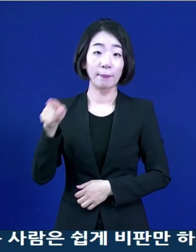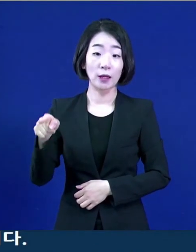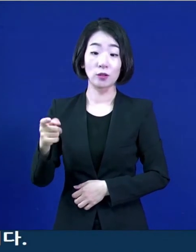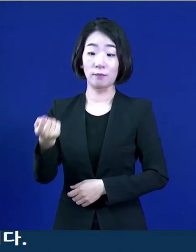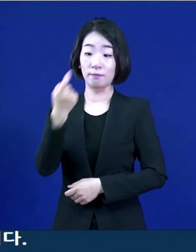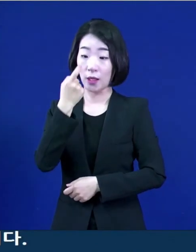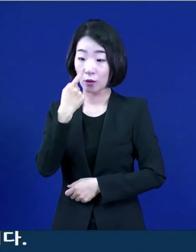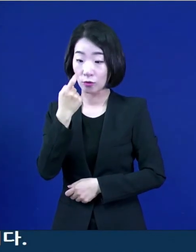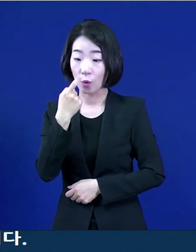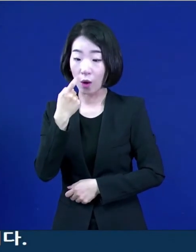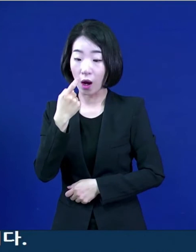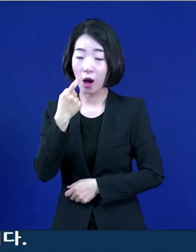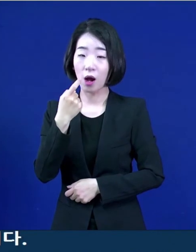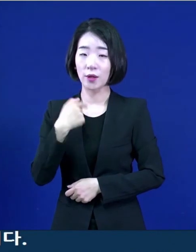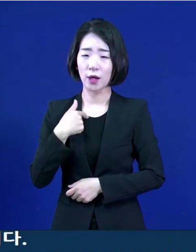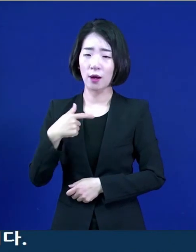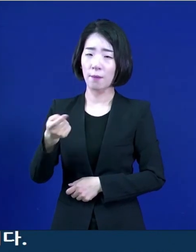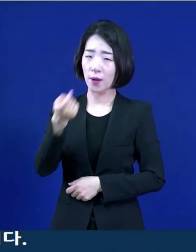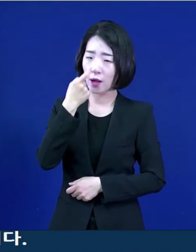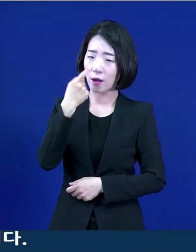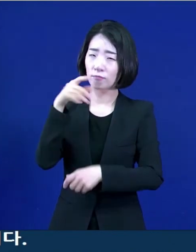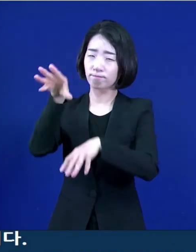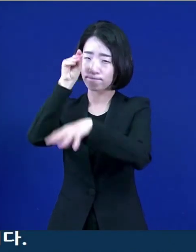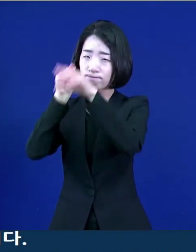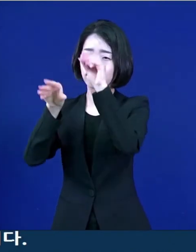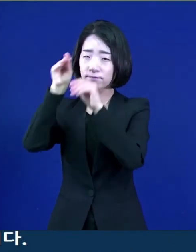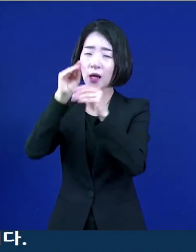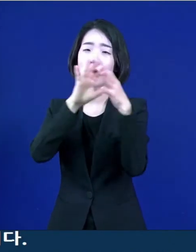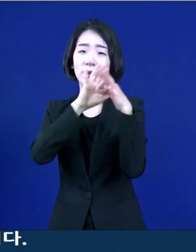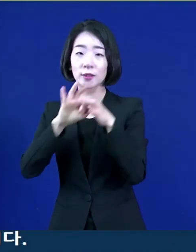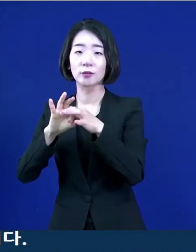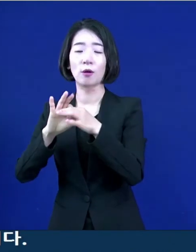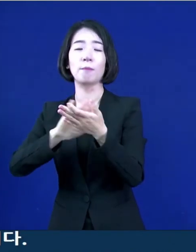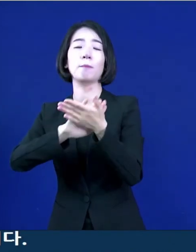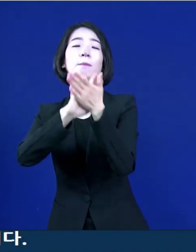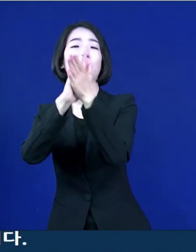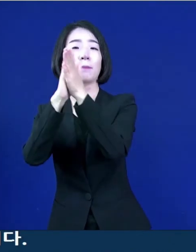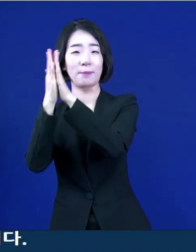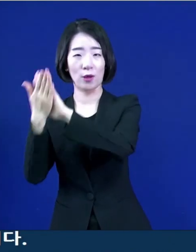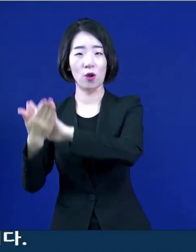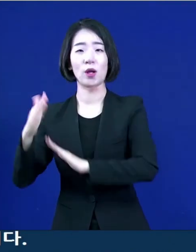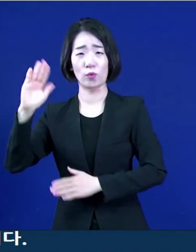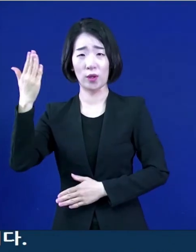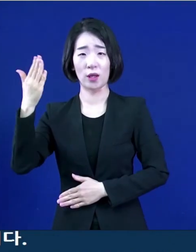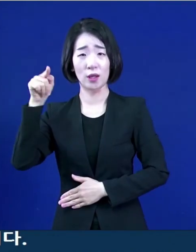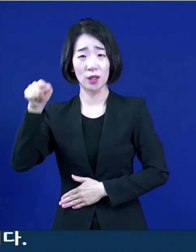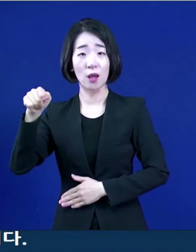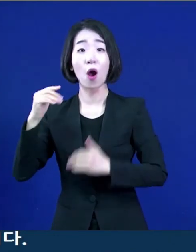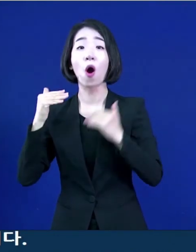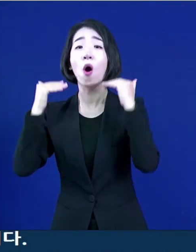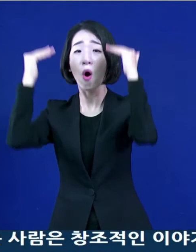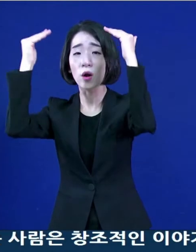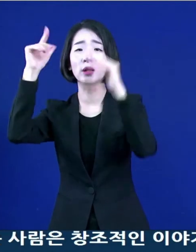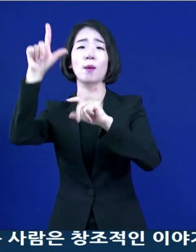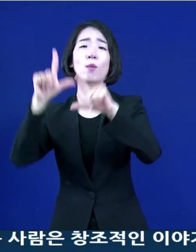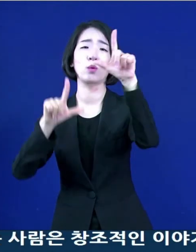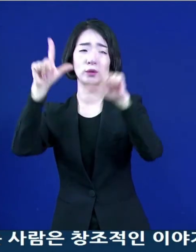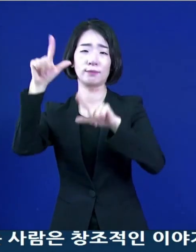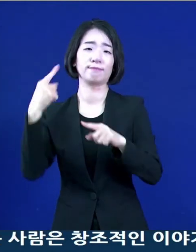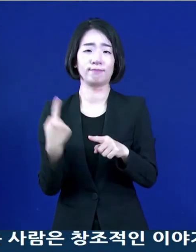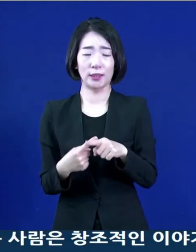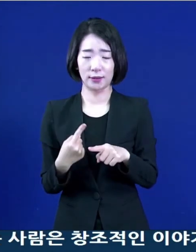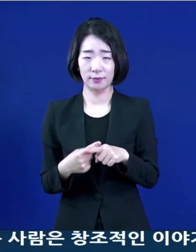때 변화가 일어나는 겁니다. 이게 어른의 모습입니다. 선한 영향력의